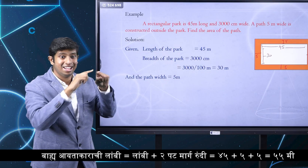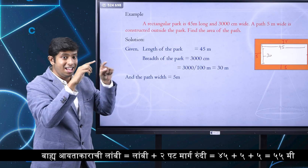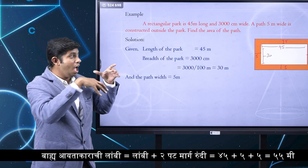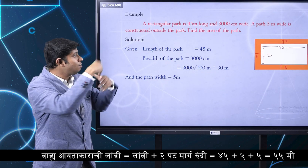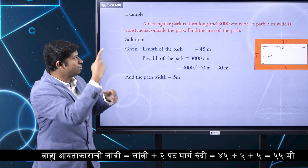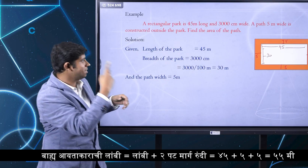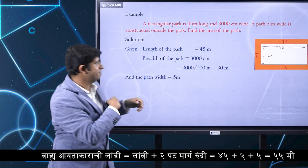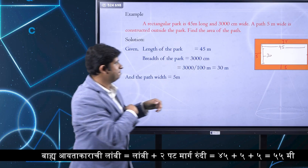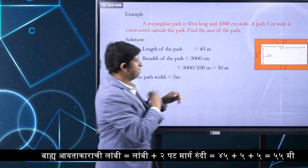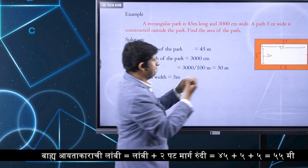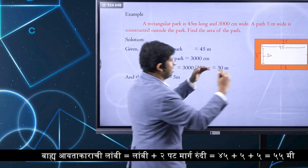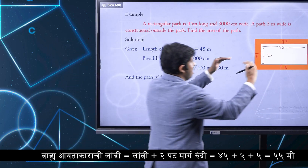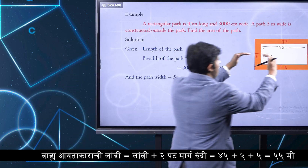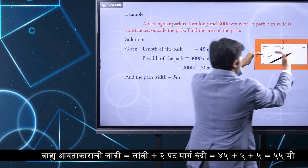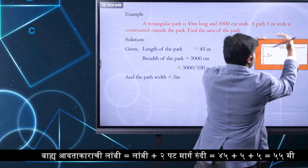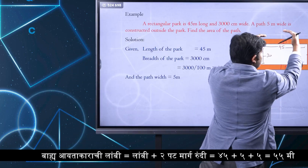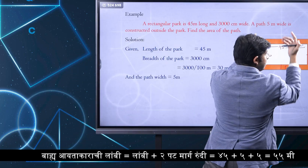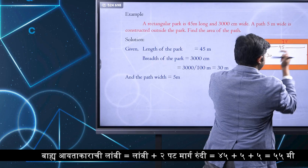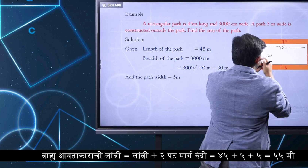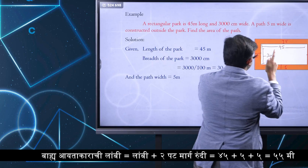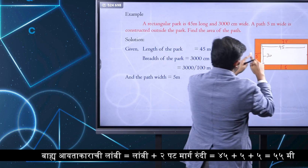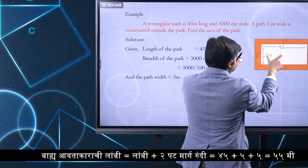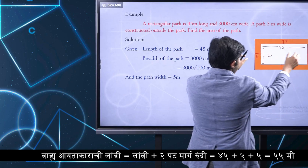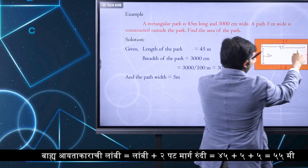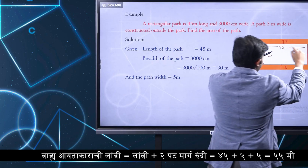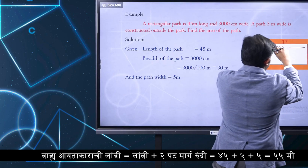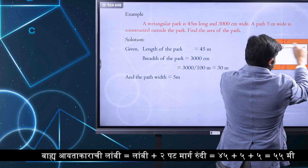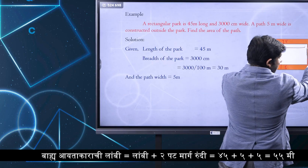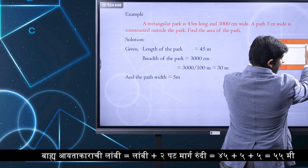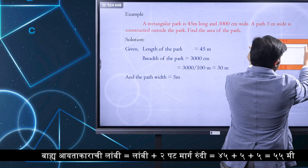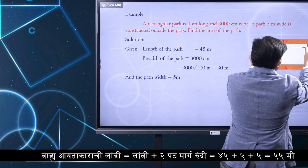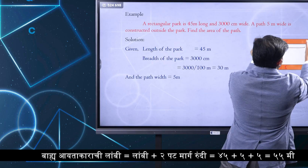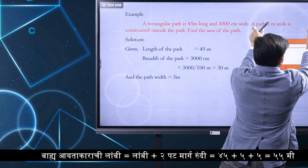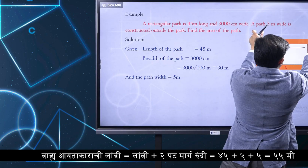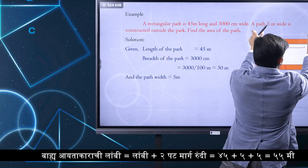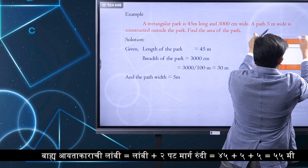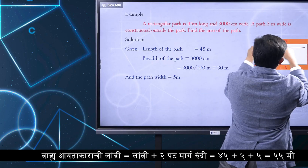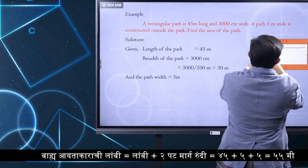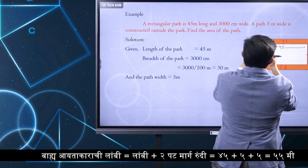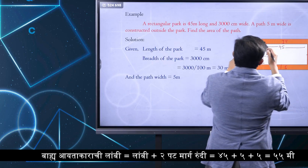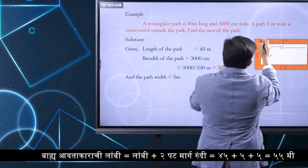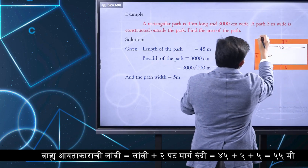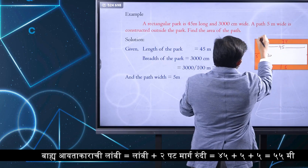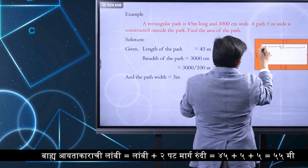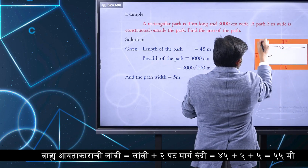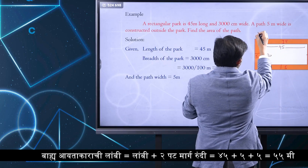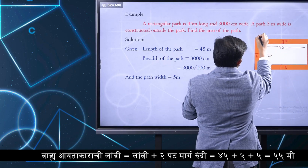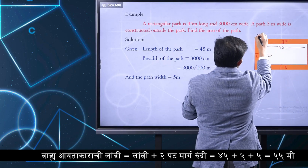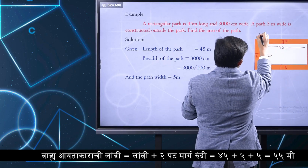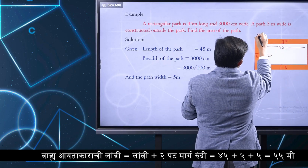बाह्य आयताकाराची लांबी इज इक्वल टू लांबी प्लस 2 पट मार्ग रुंदी